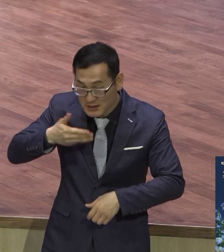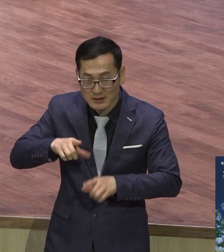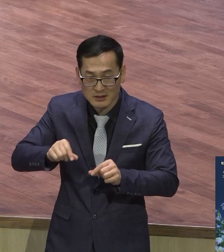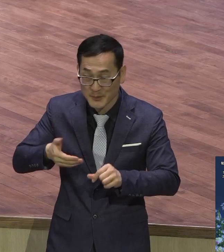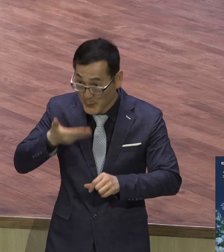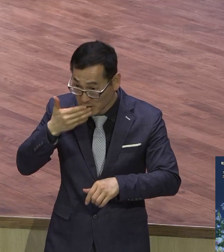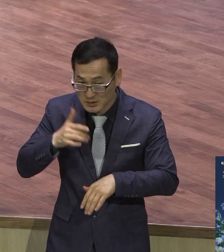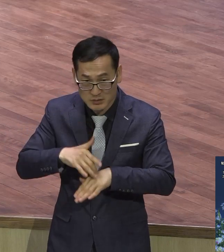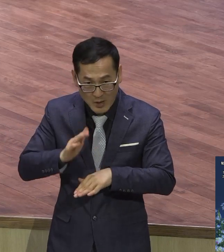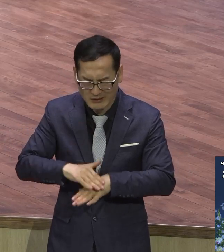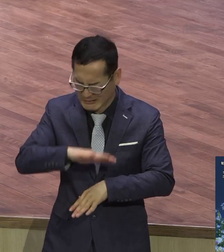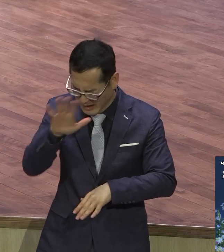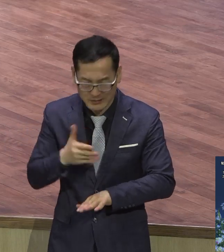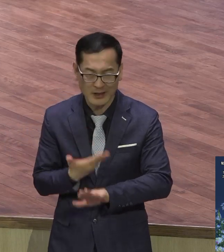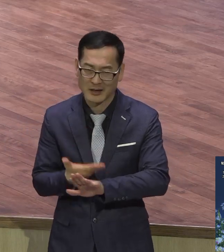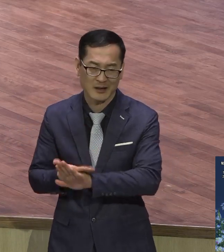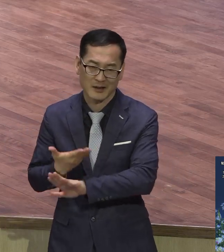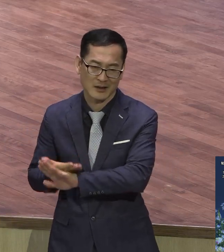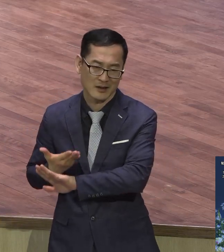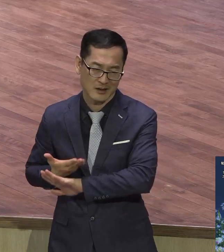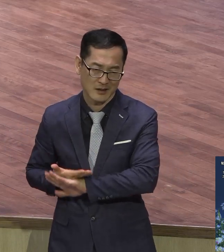뭐 습관 문화 다 틀려요.